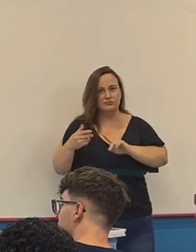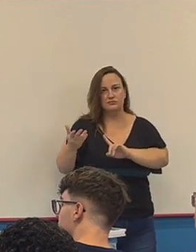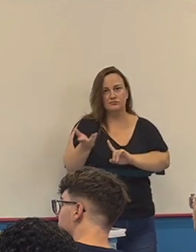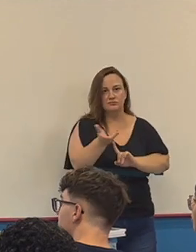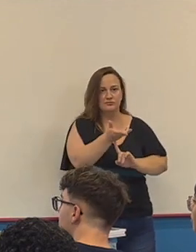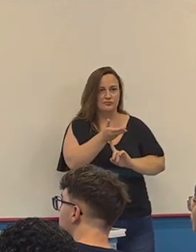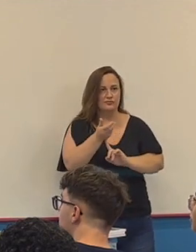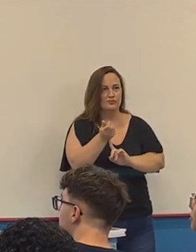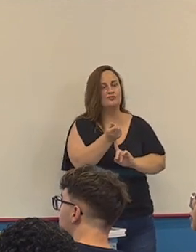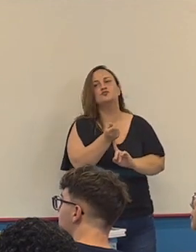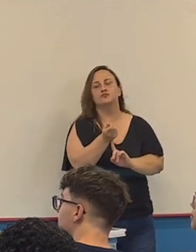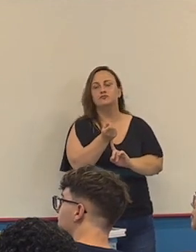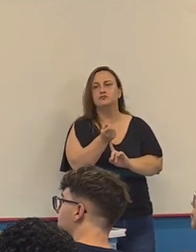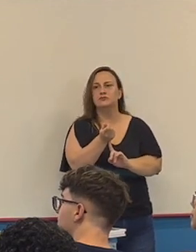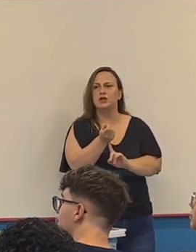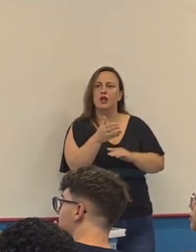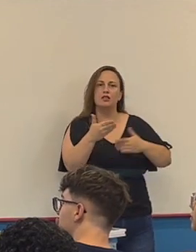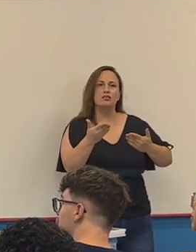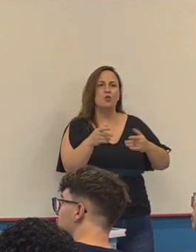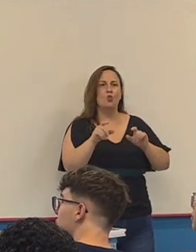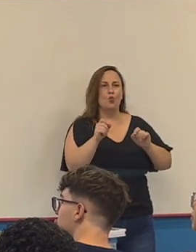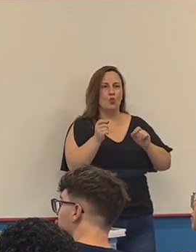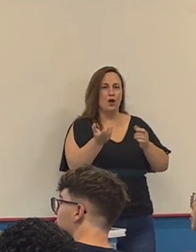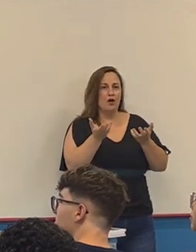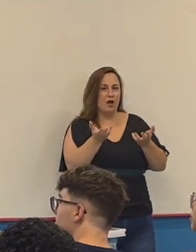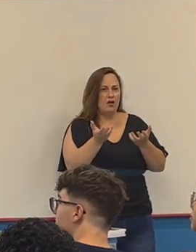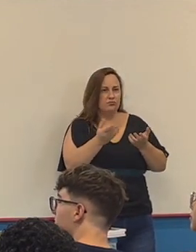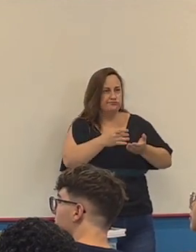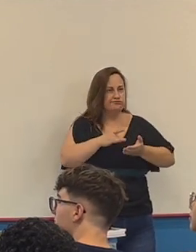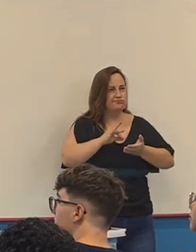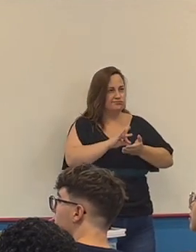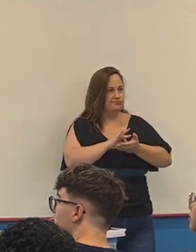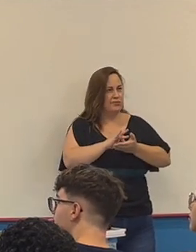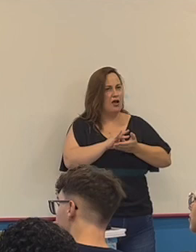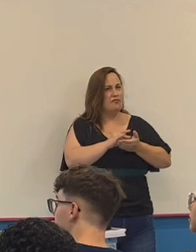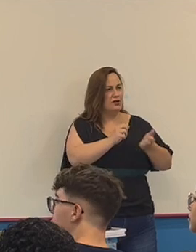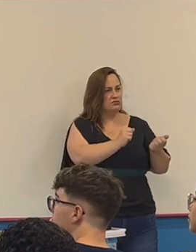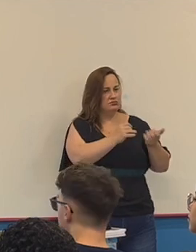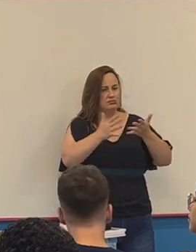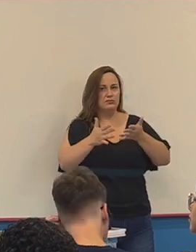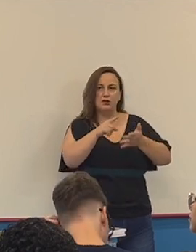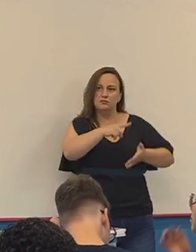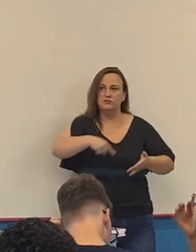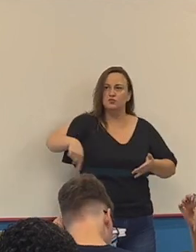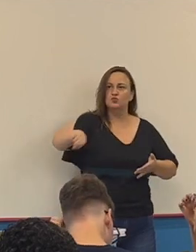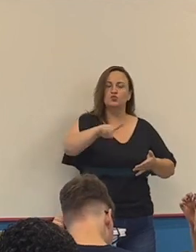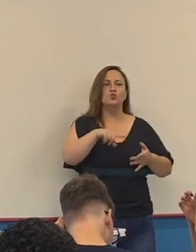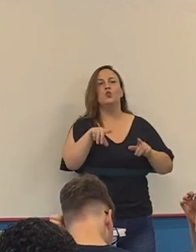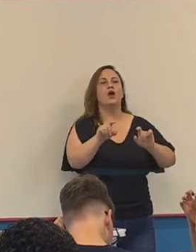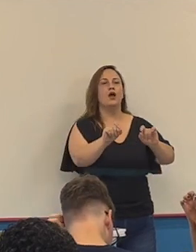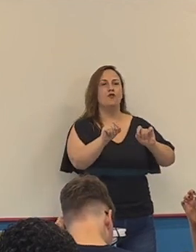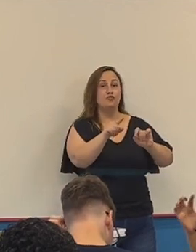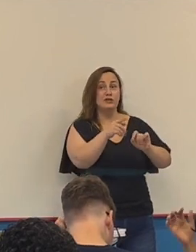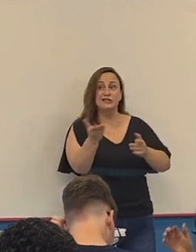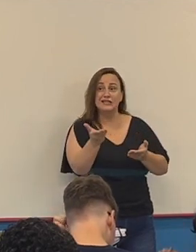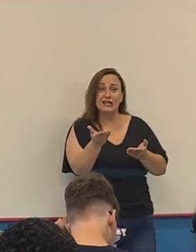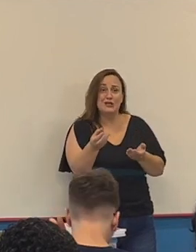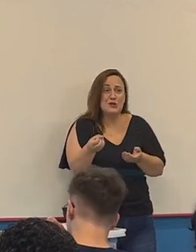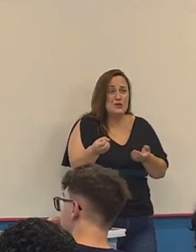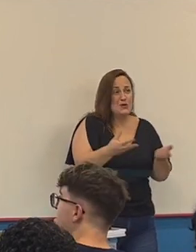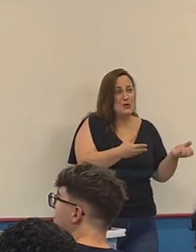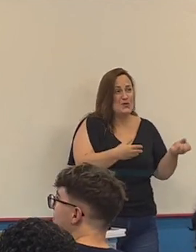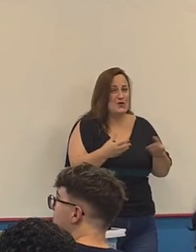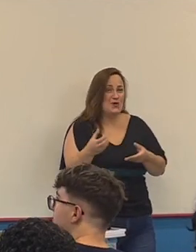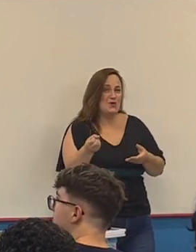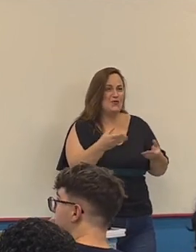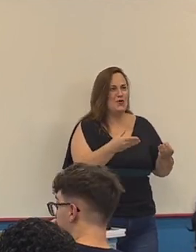Mas o que eu queria dizer é que vocês, né, que estão começando a ter que